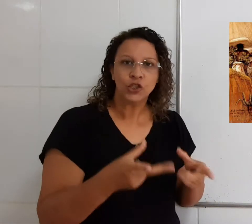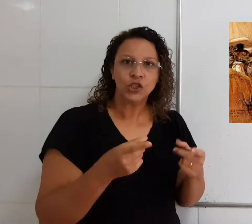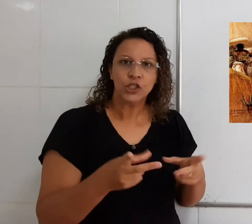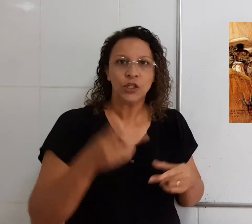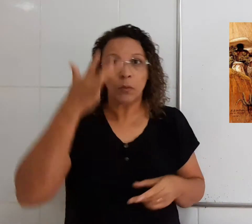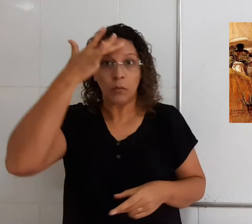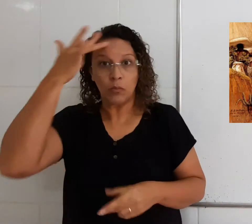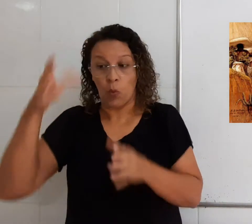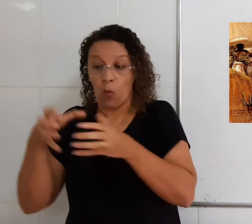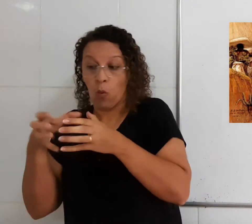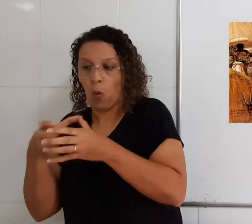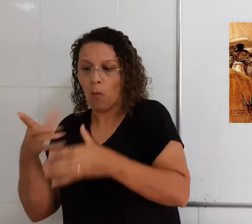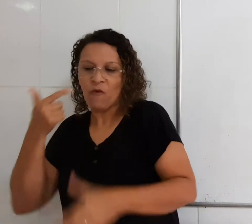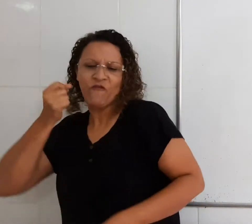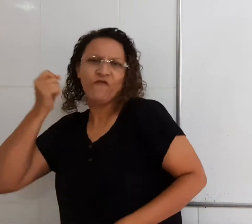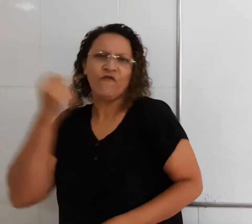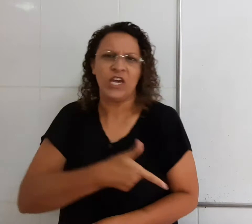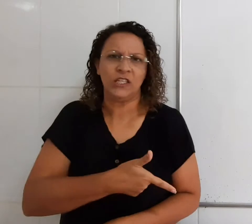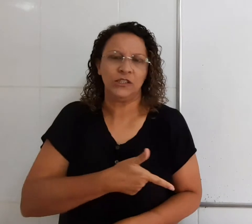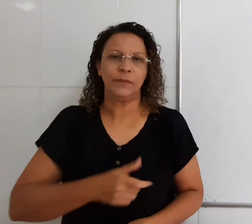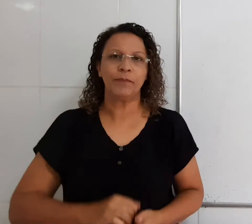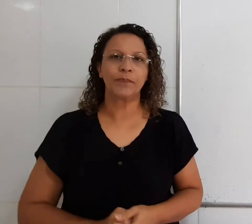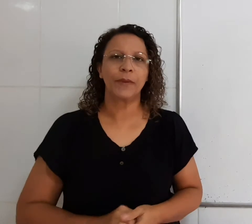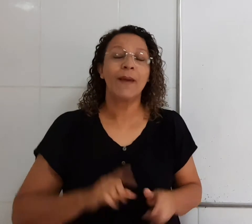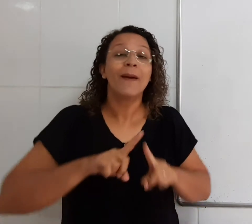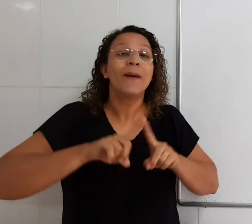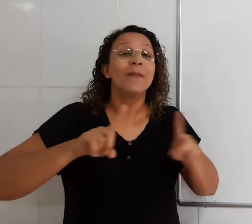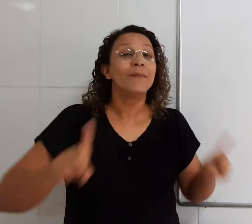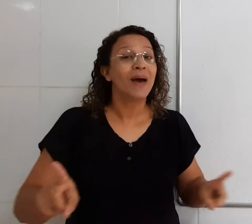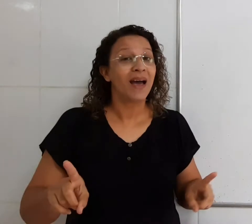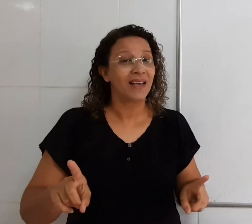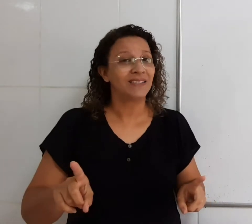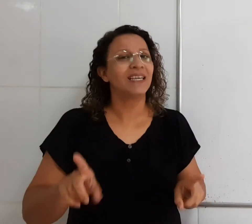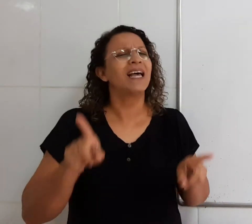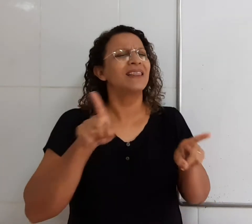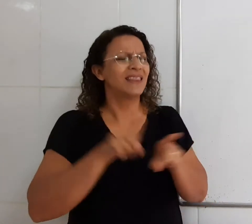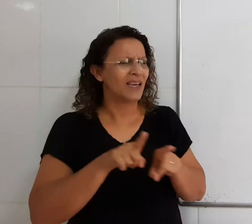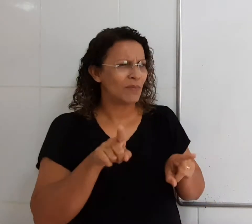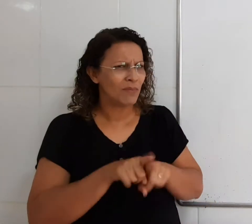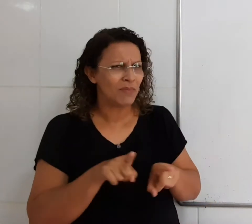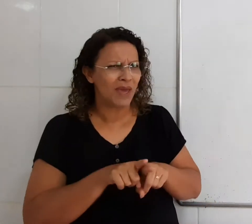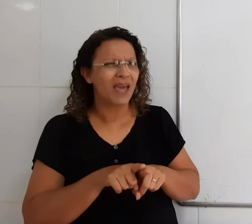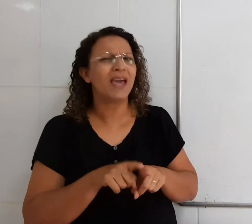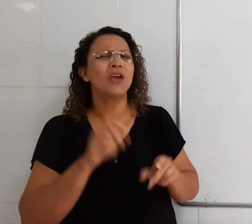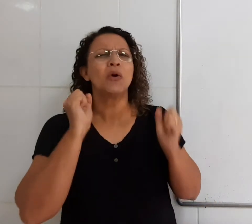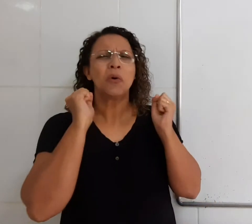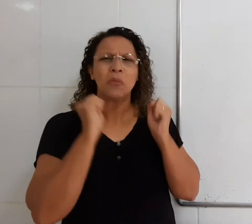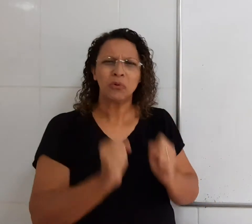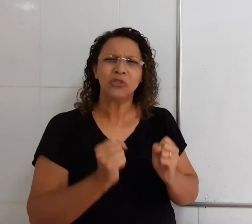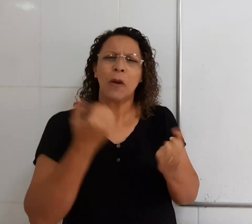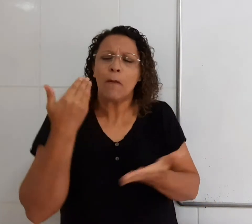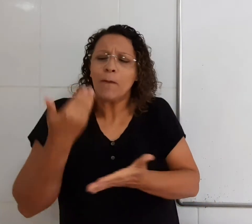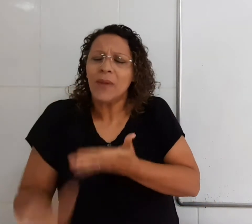vencedores. Mas um homem também podia perder a liberdade